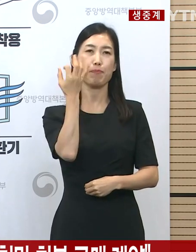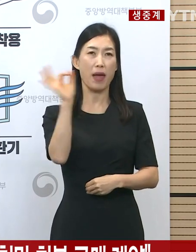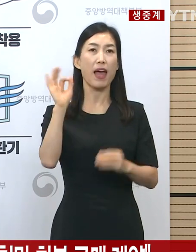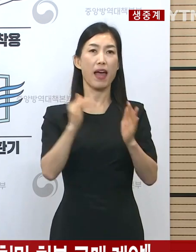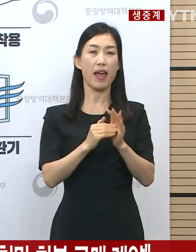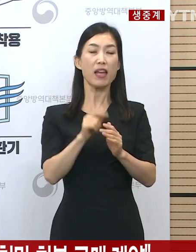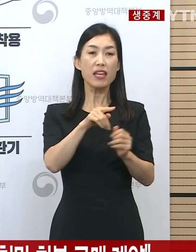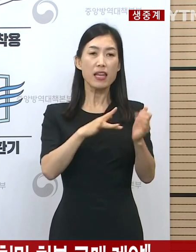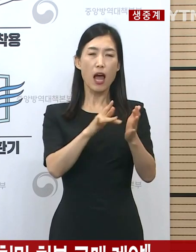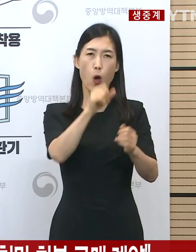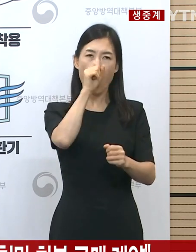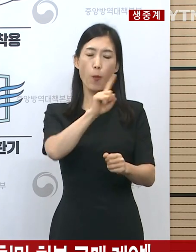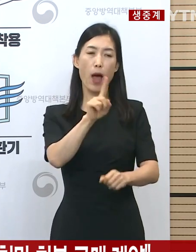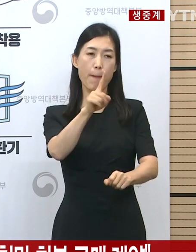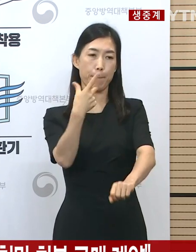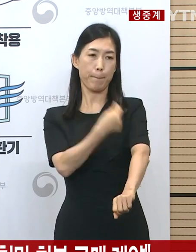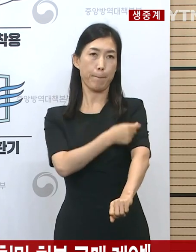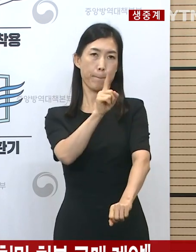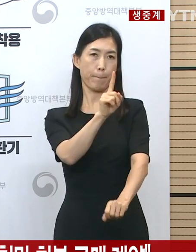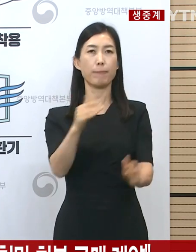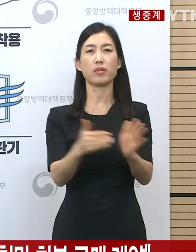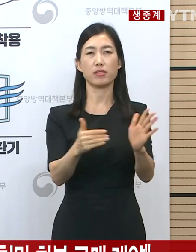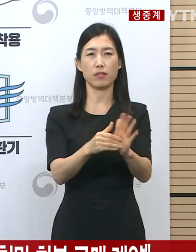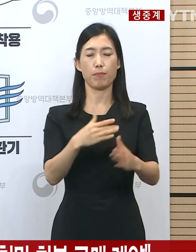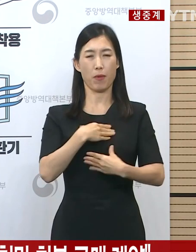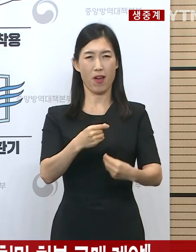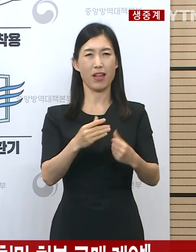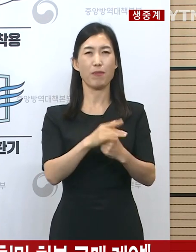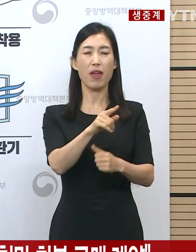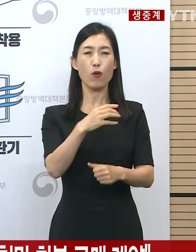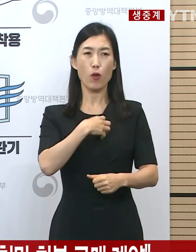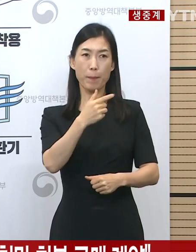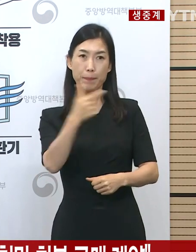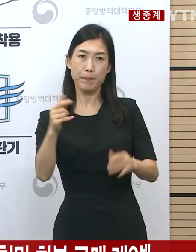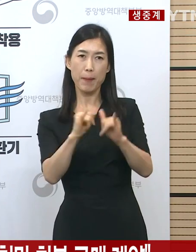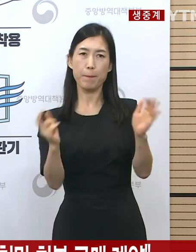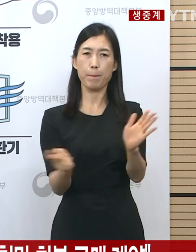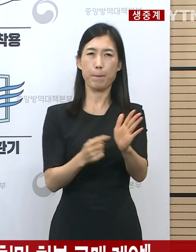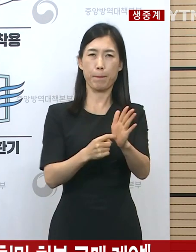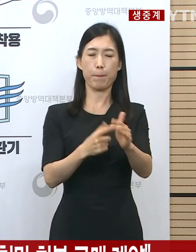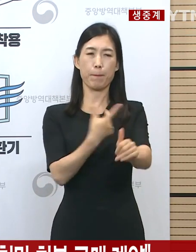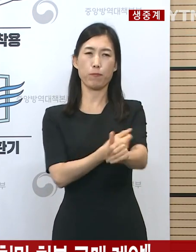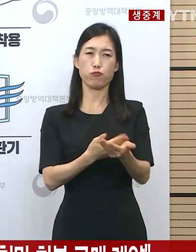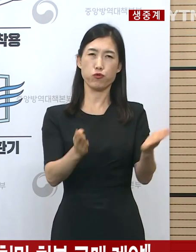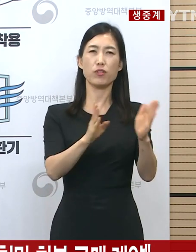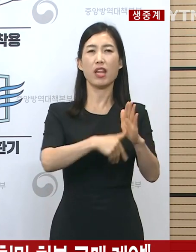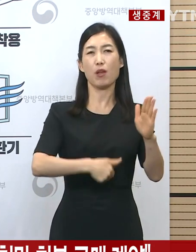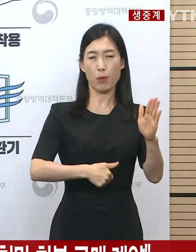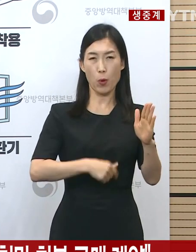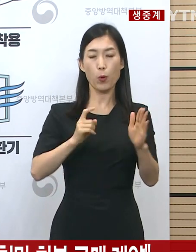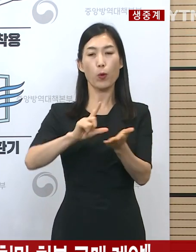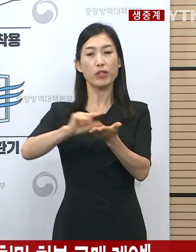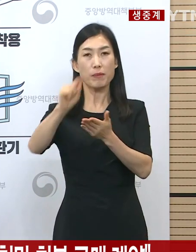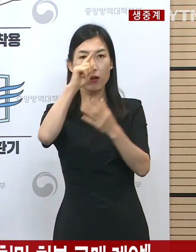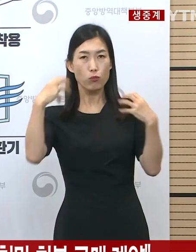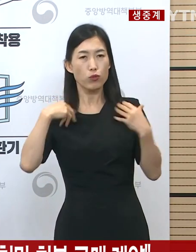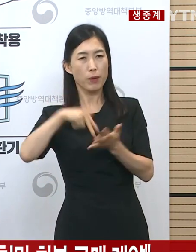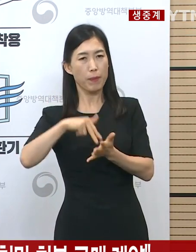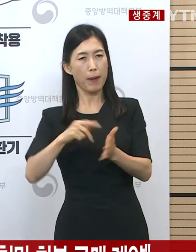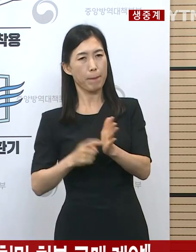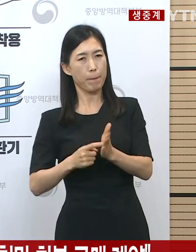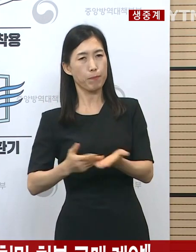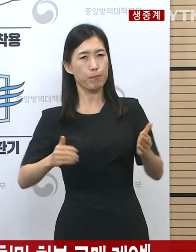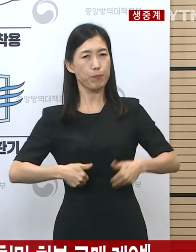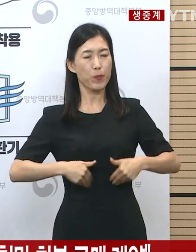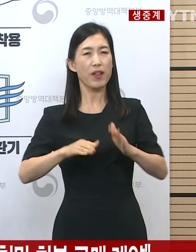예방접종을 완료할 수 있는 이점이 있어 고위험군에 대한 맞춤형 접종과 지자체 자율접종에 활용하도록